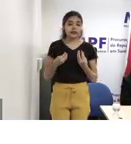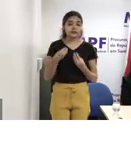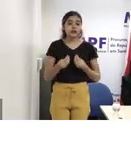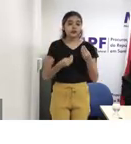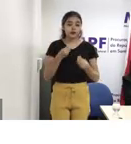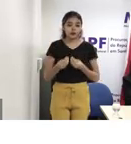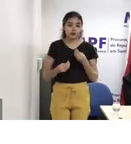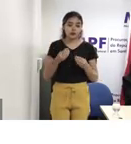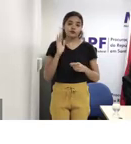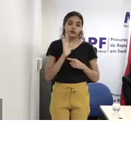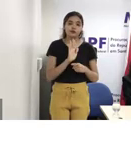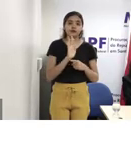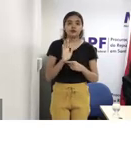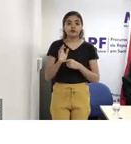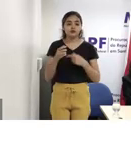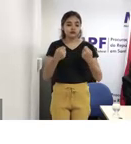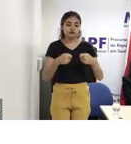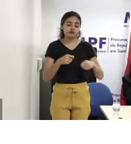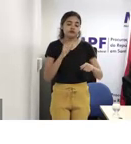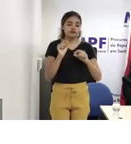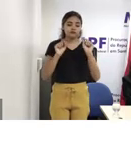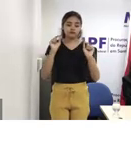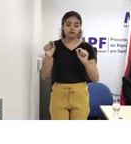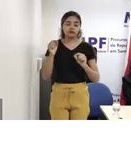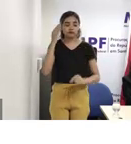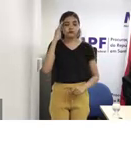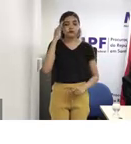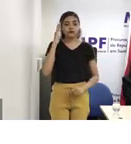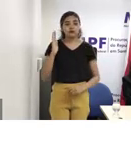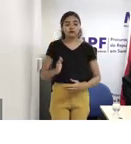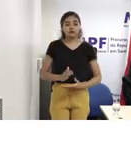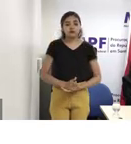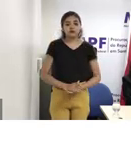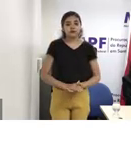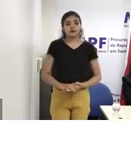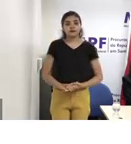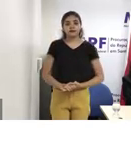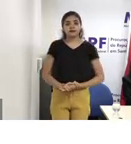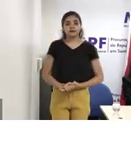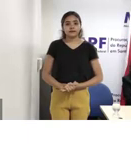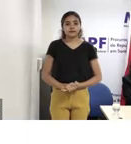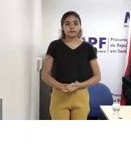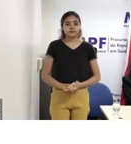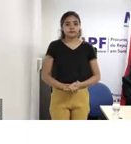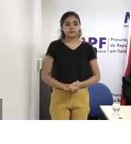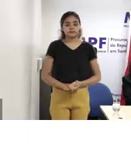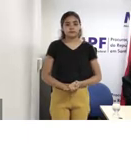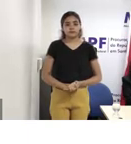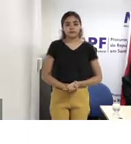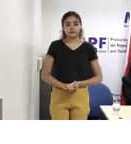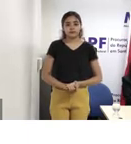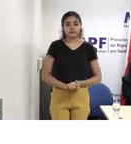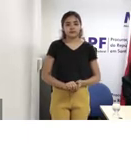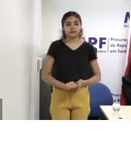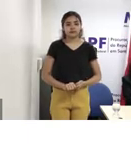esse combate precisa e nós tivemos algumas eh algum alguns questionamentos muito